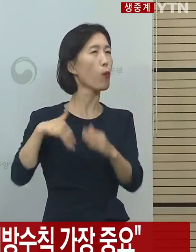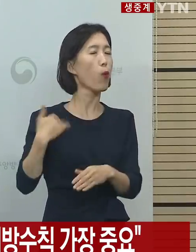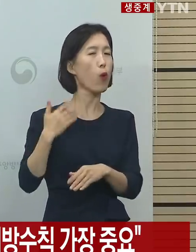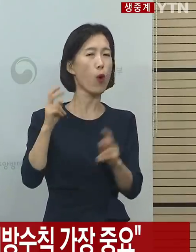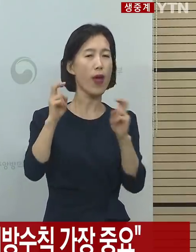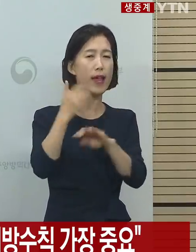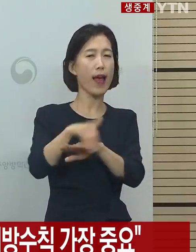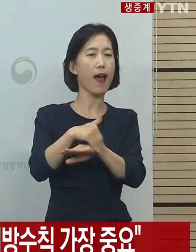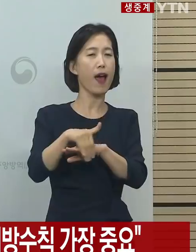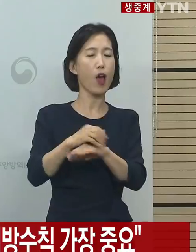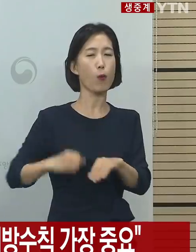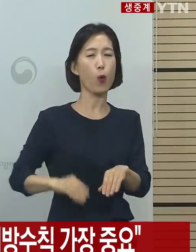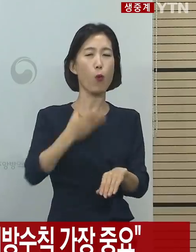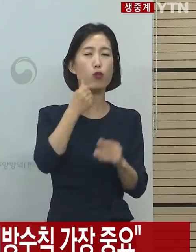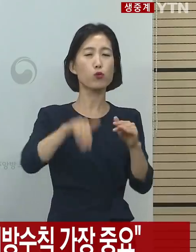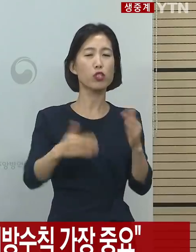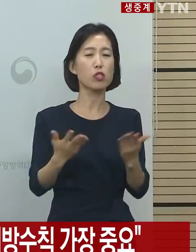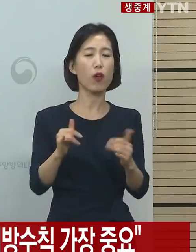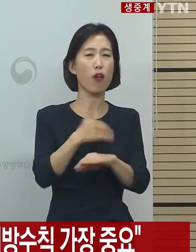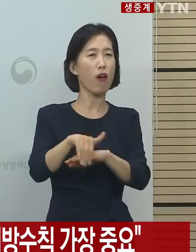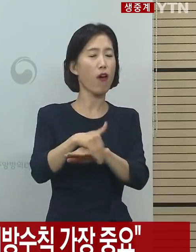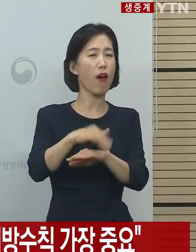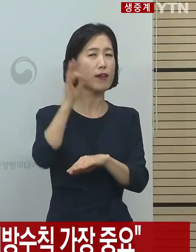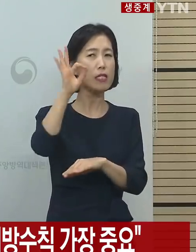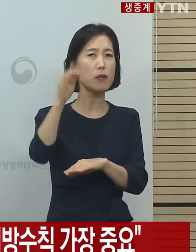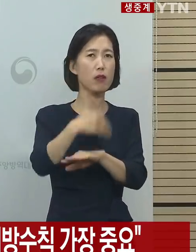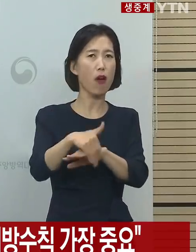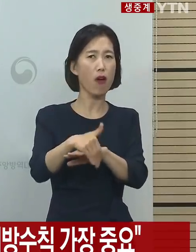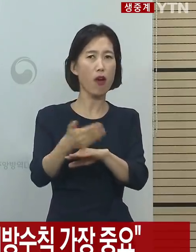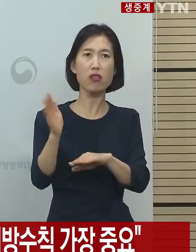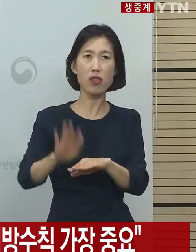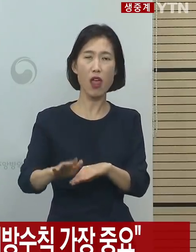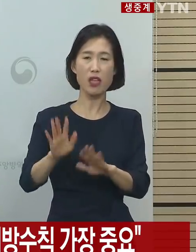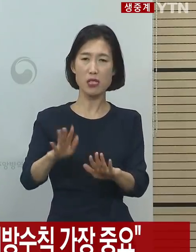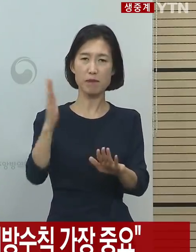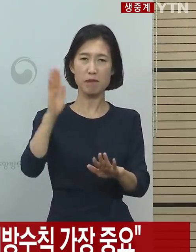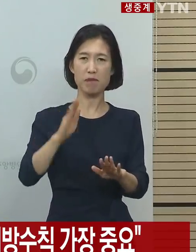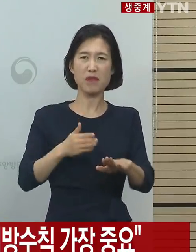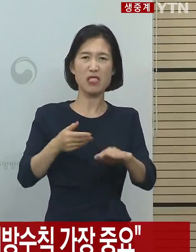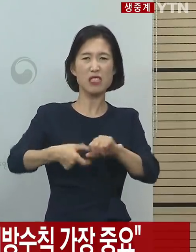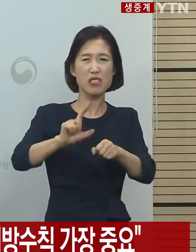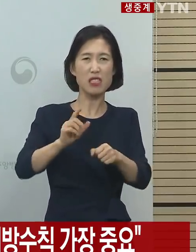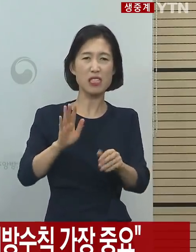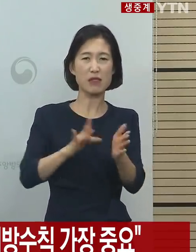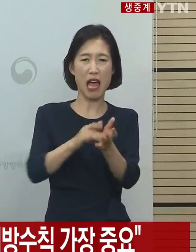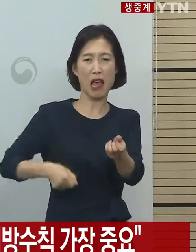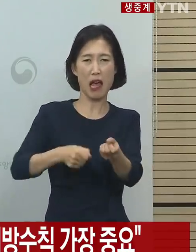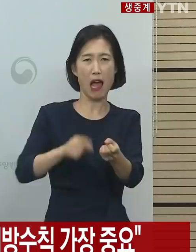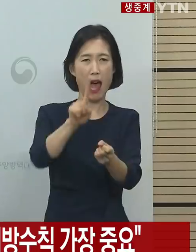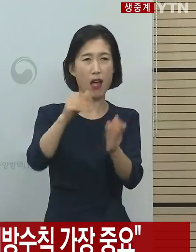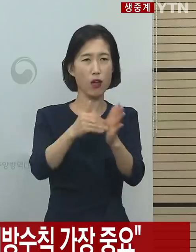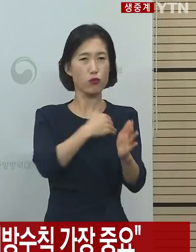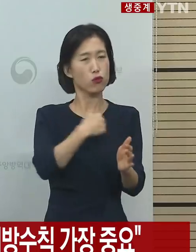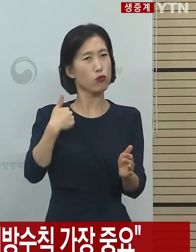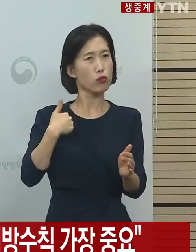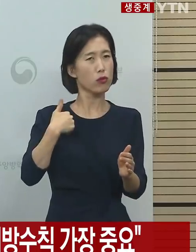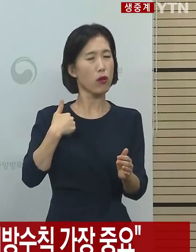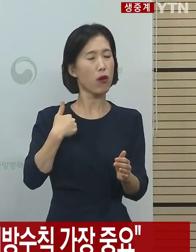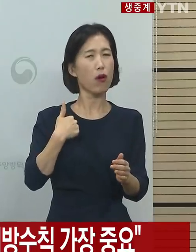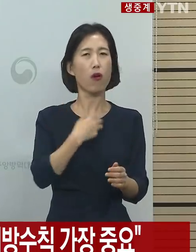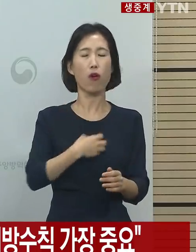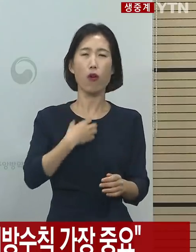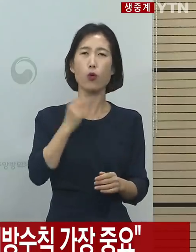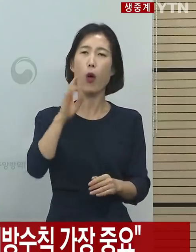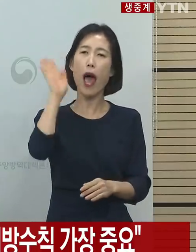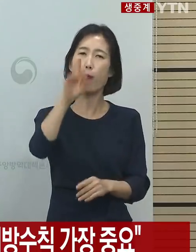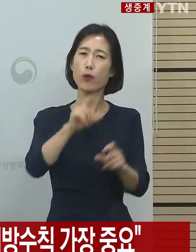추가 전파를 차단하는 데 지금까지 취해진 조치들로 충분하다고 보시는지 또 앞으로 어떤 조치들이 추가로 이뤄지는지 설명 부탁드립니다.